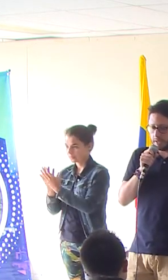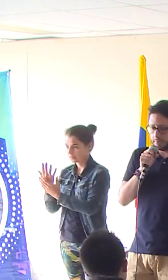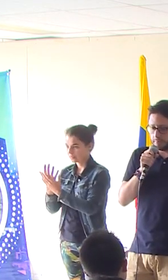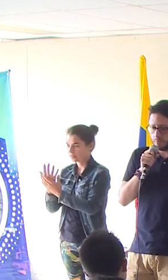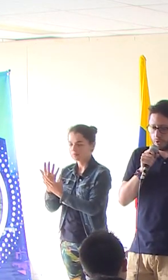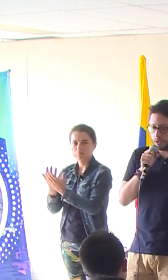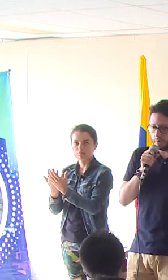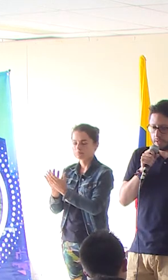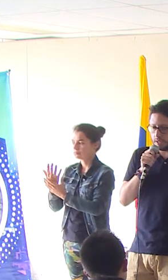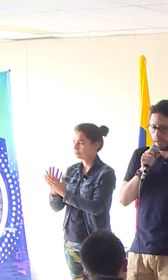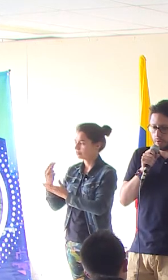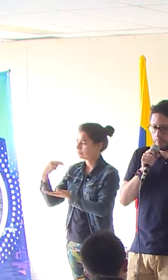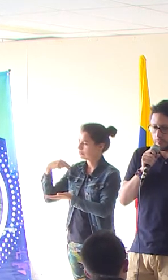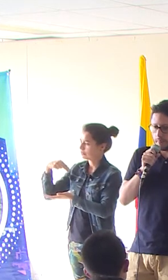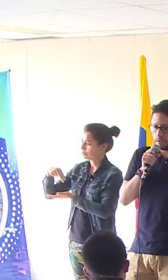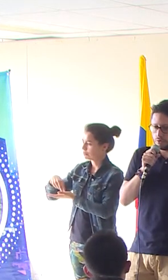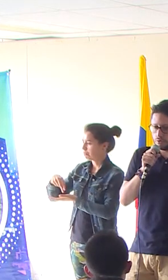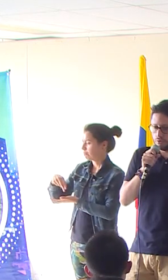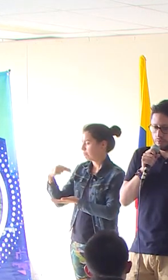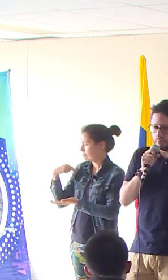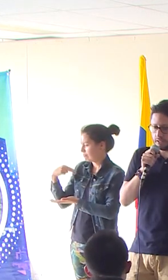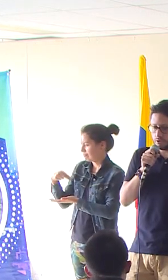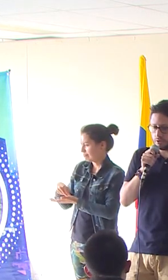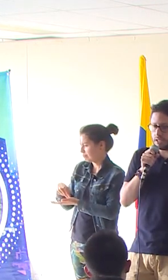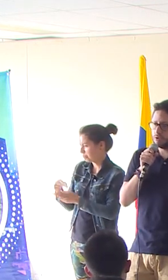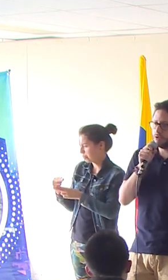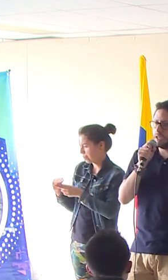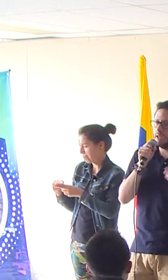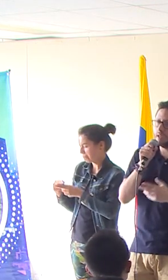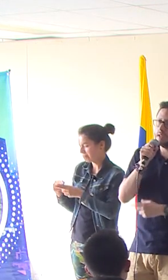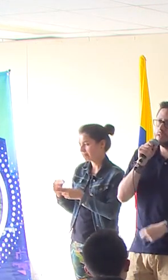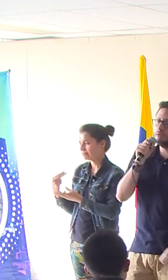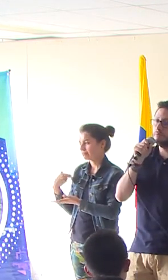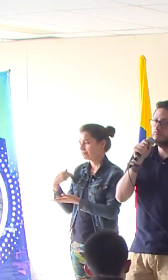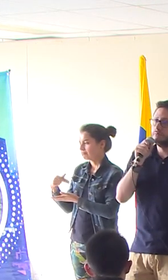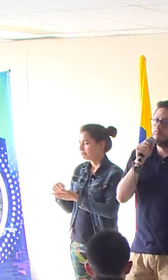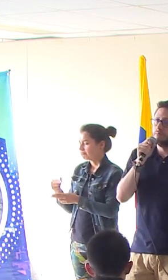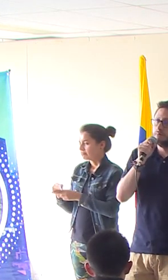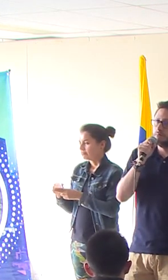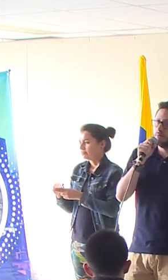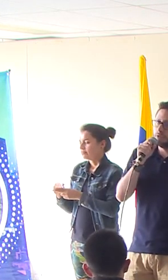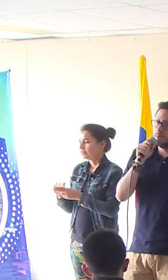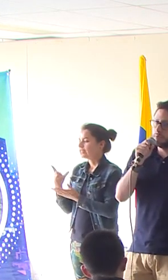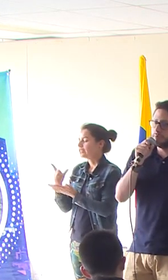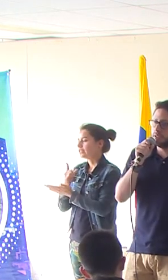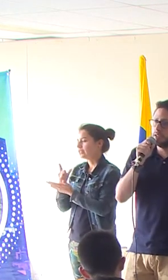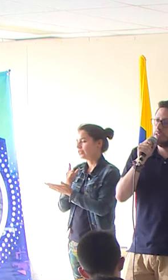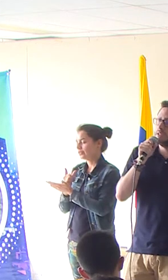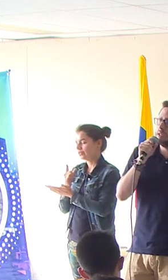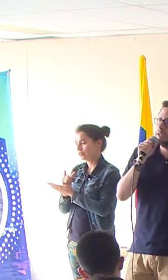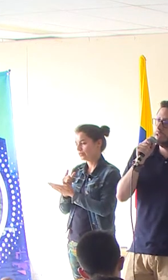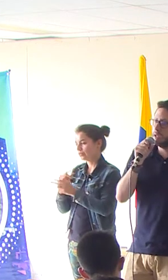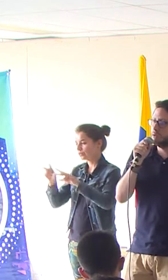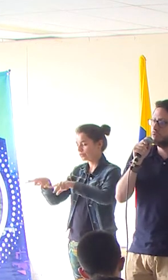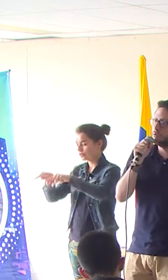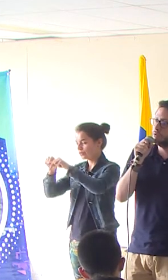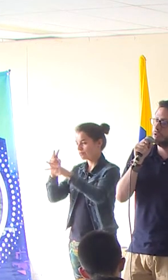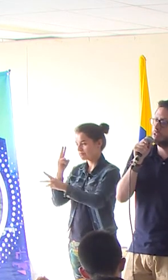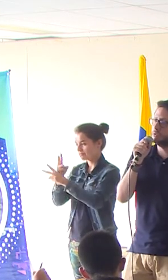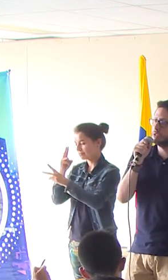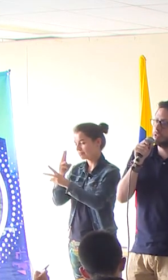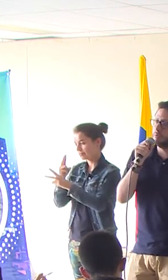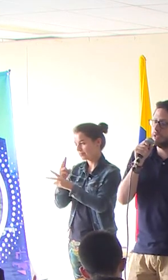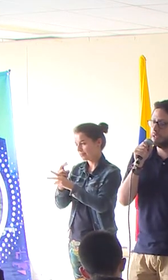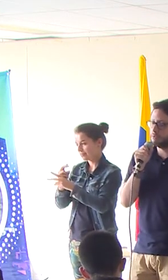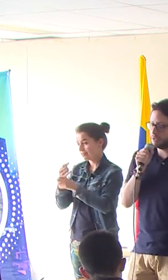ulrich beck muy recomendado su versión de la sociedad del riesgo simplemente quise exagerar algunos